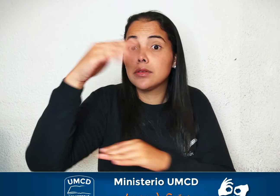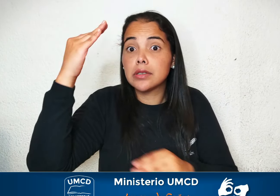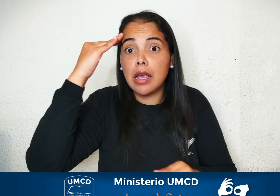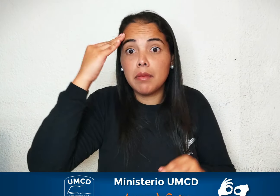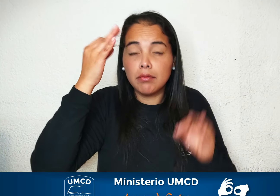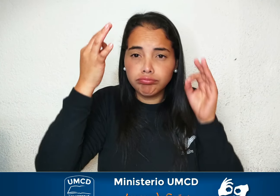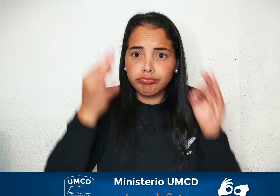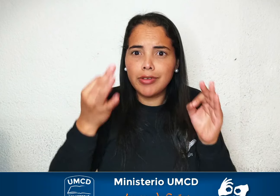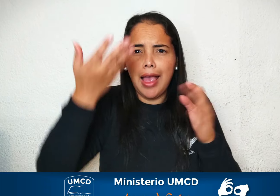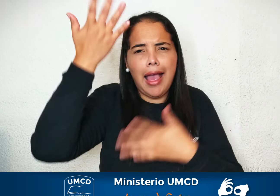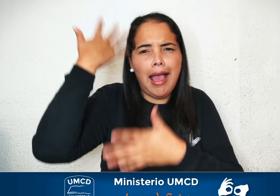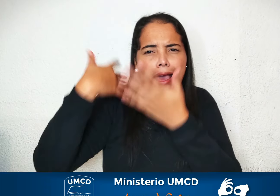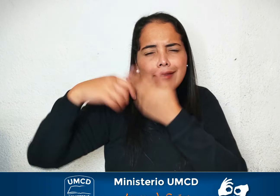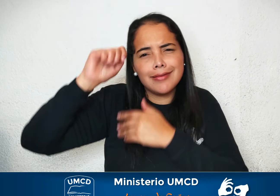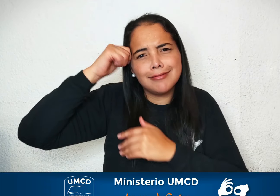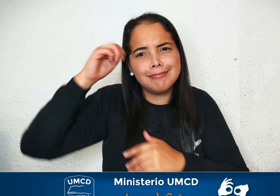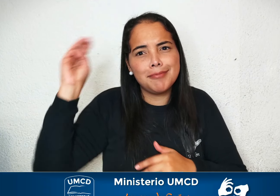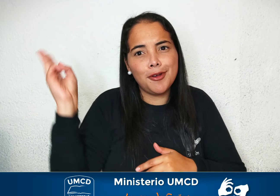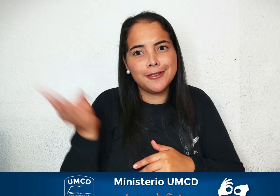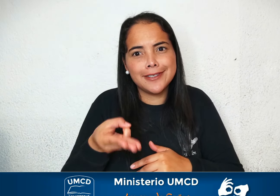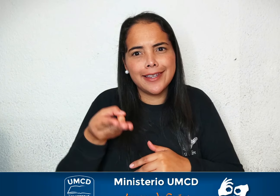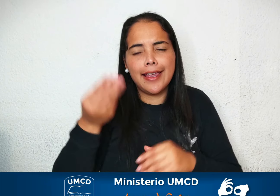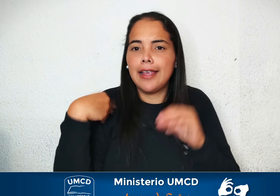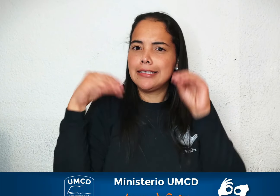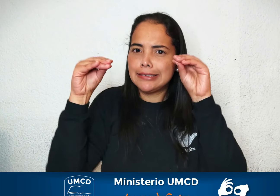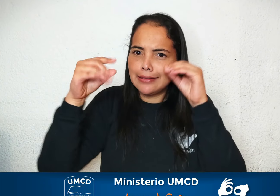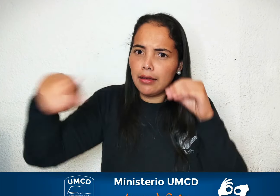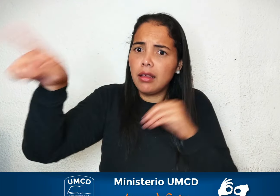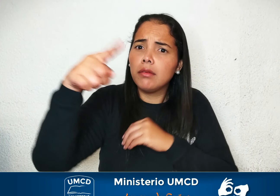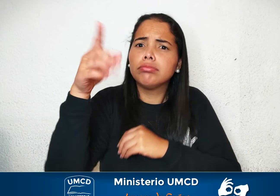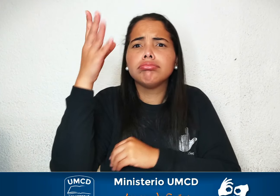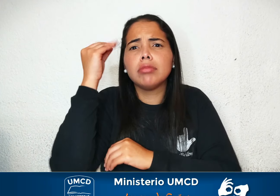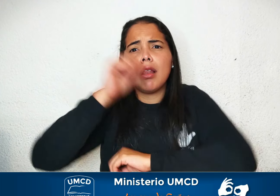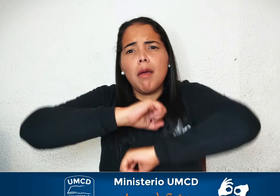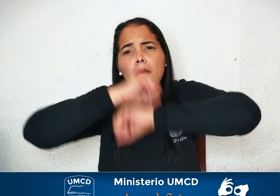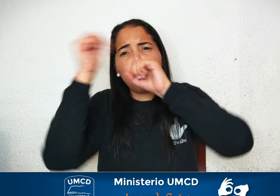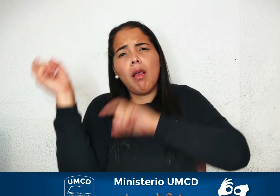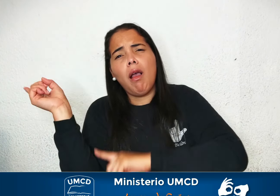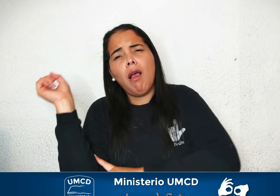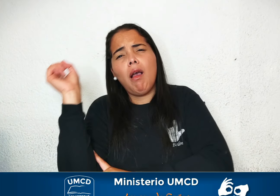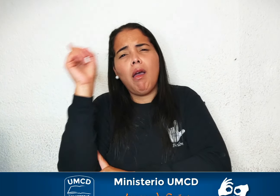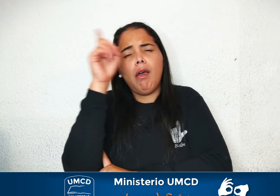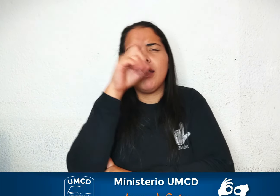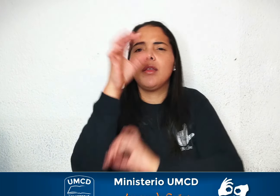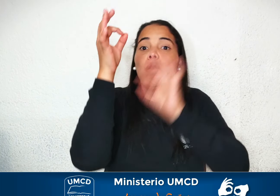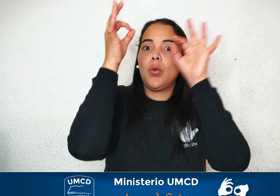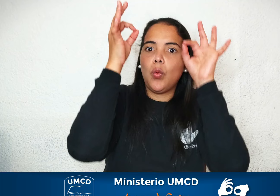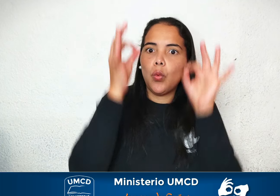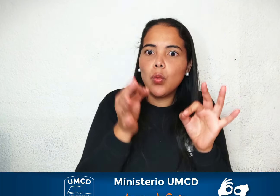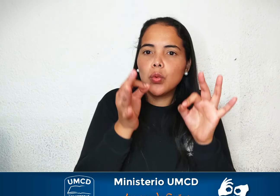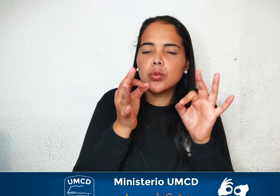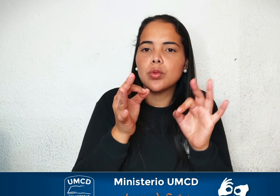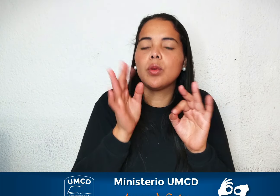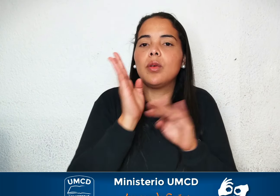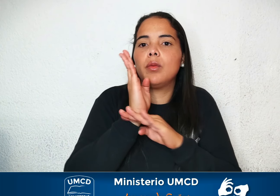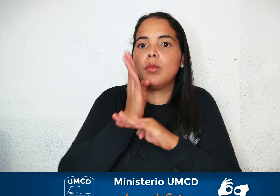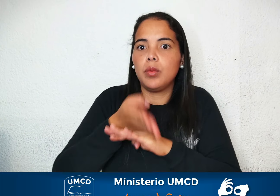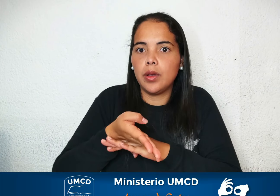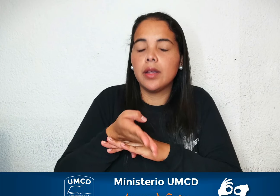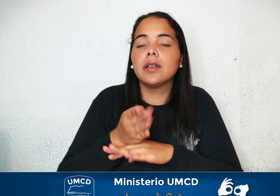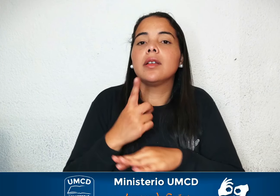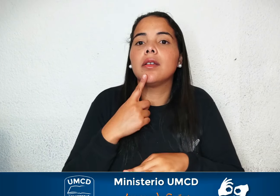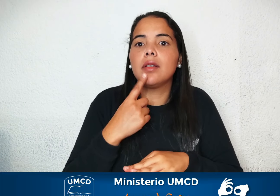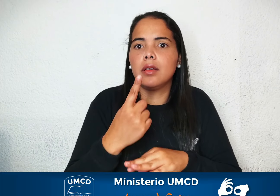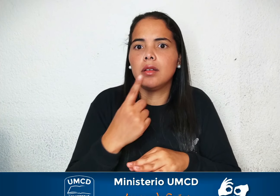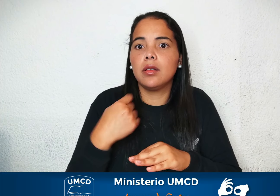la ley de Moisés. Ellos se habían reunido y estaban leyendo durante toda la mañana. Y en esa lectura, a través